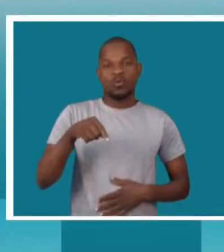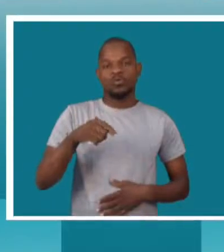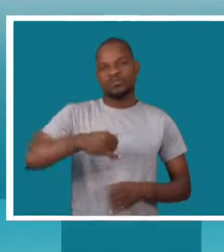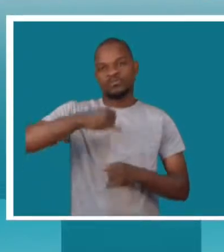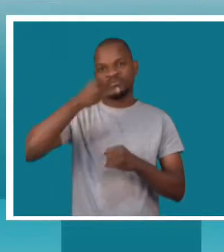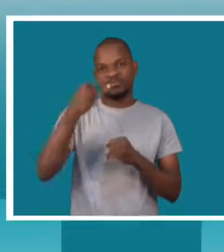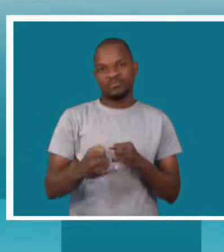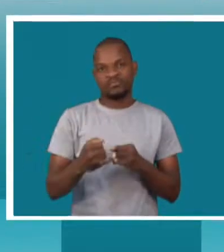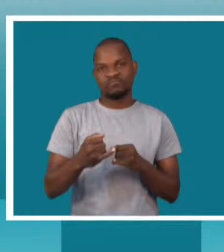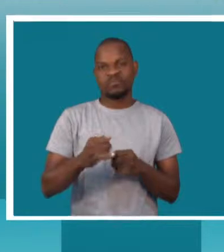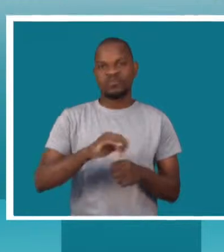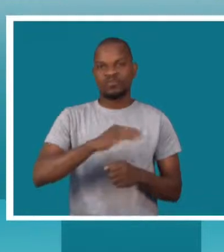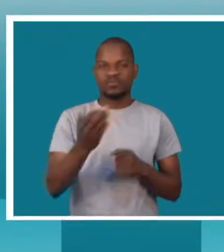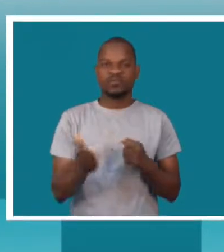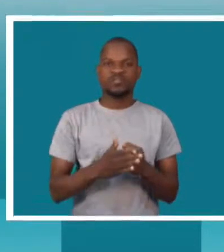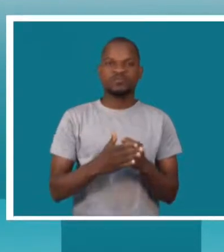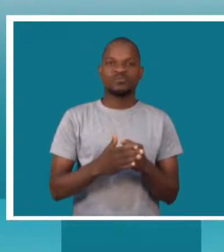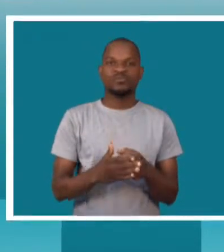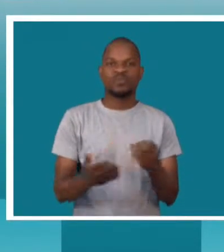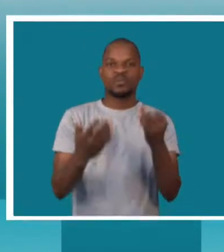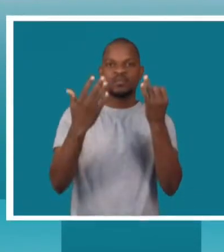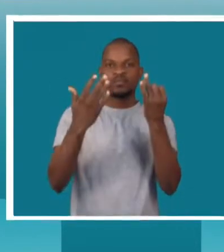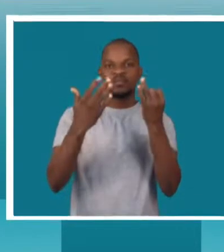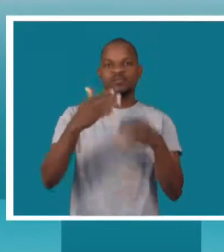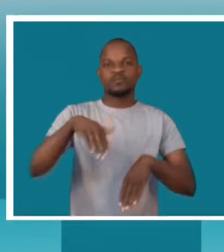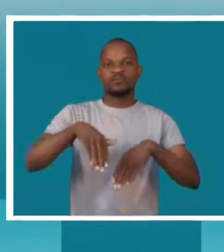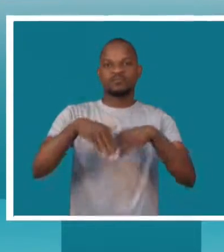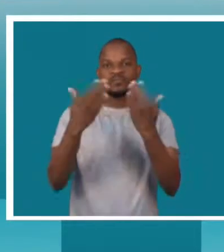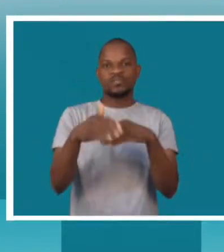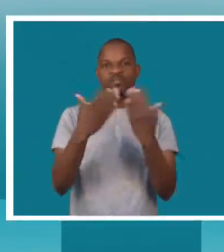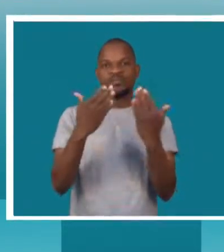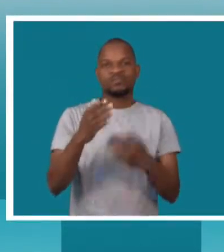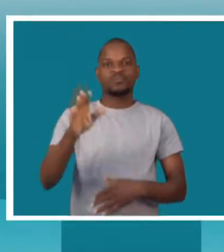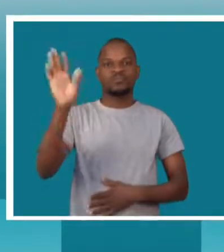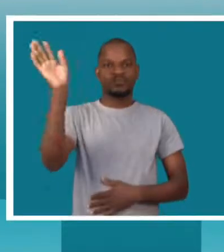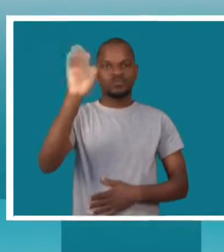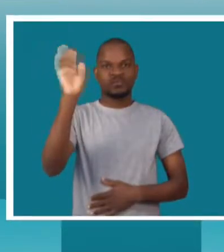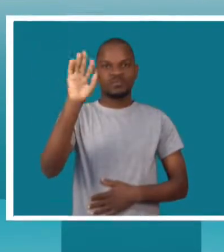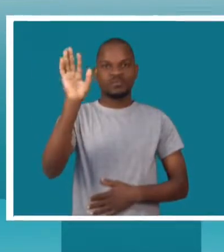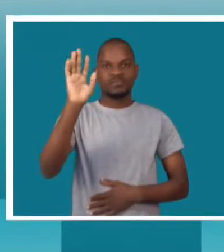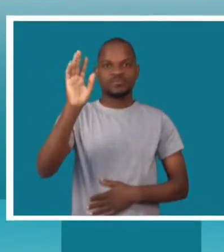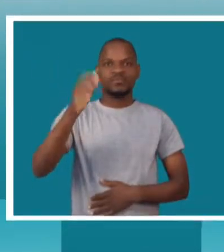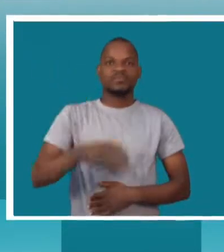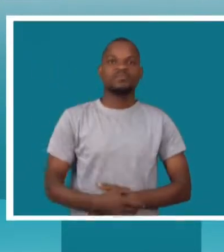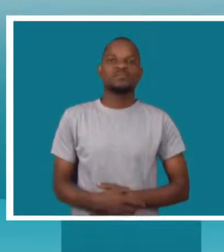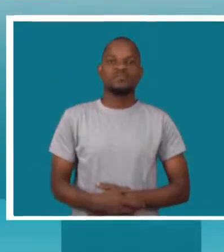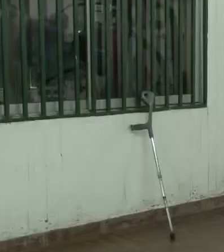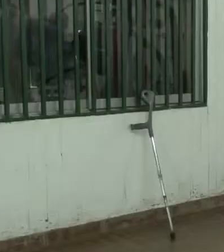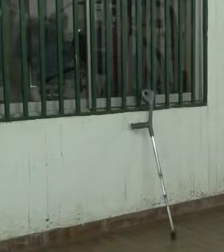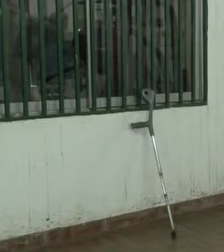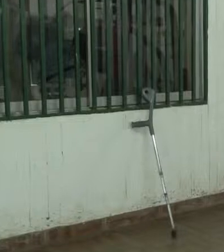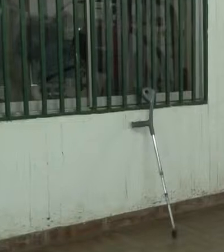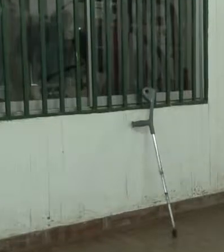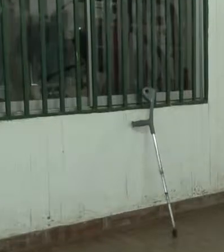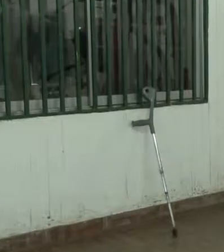Para hoje é tudo. Nós voltamos daqui a sete dias. Até lá.